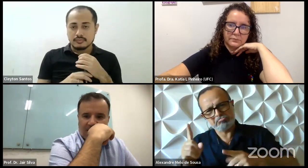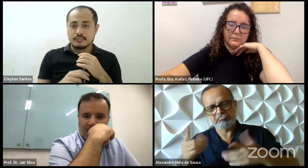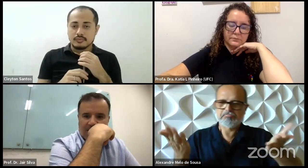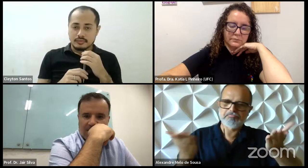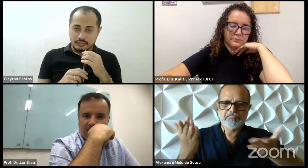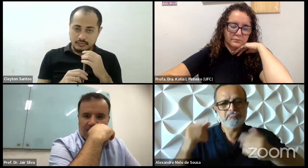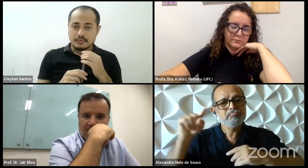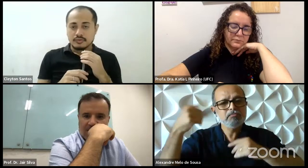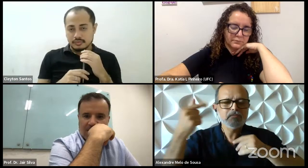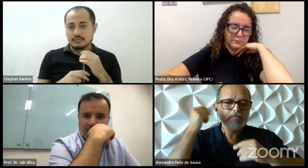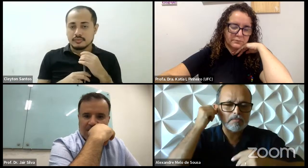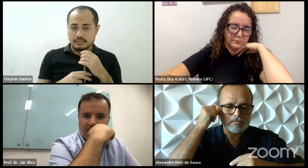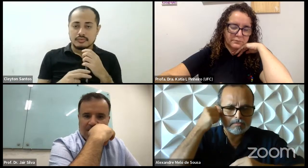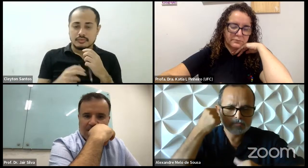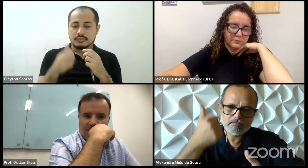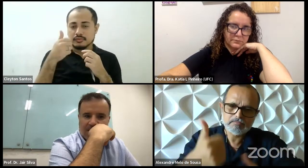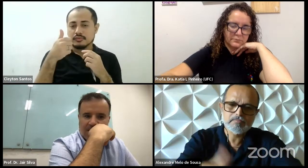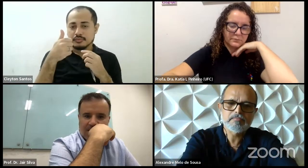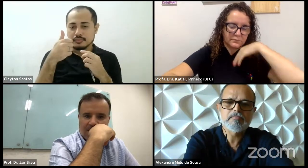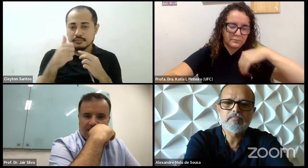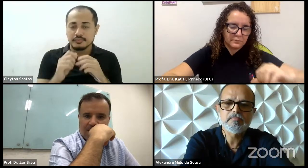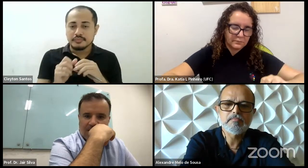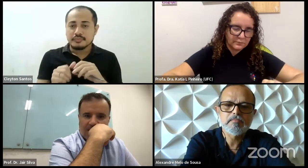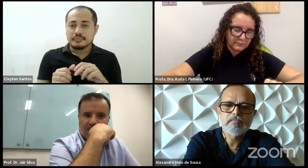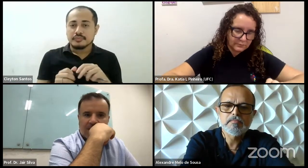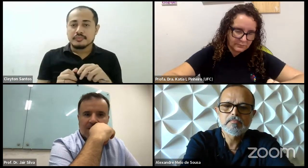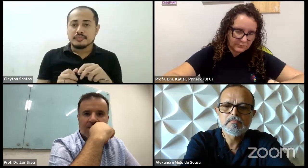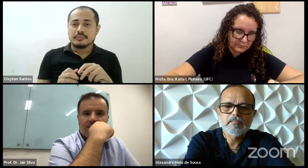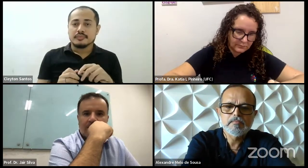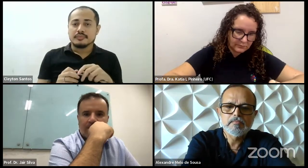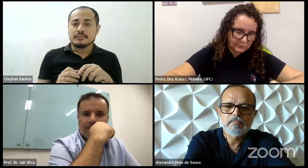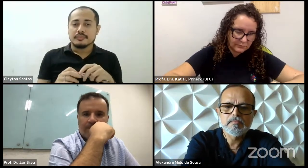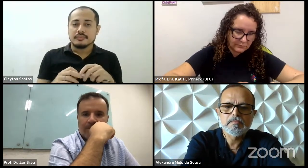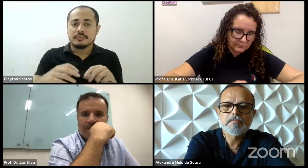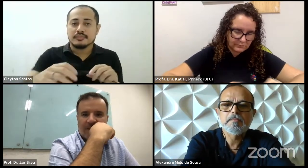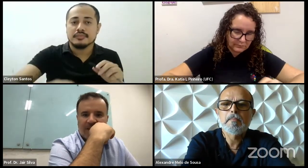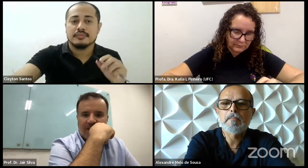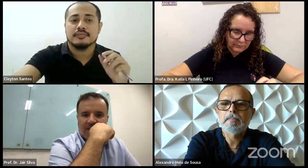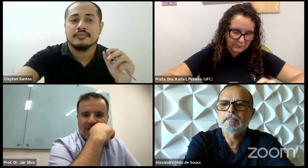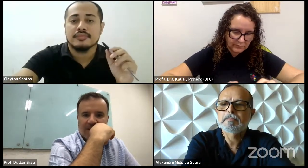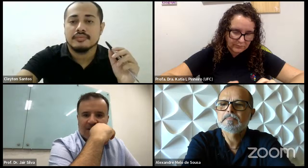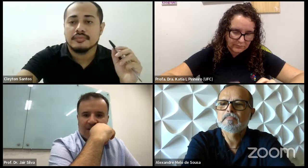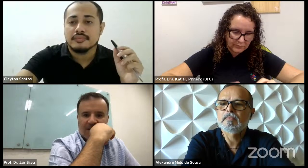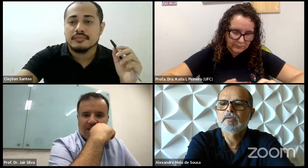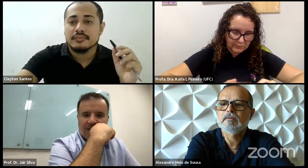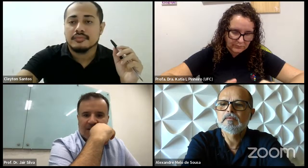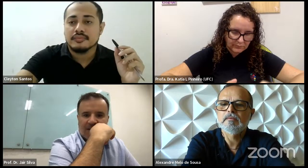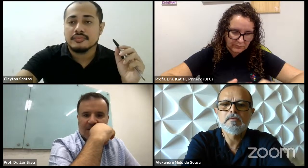opiniões, né? Talvez no rodapé, fazer um complemento.